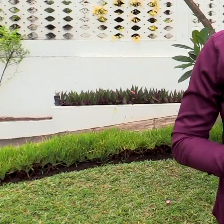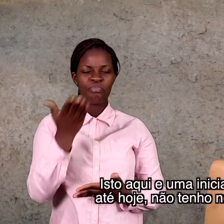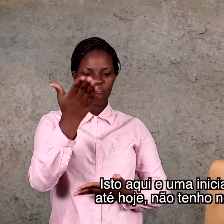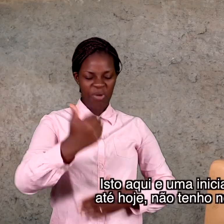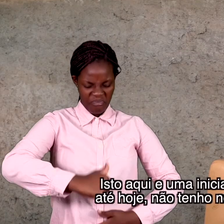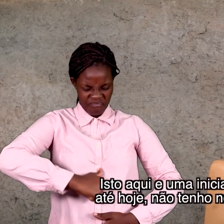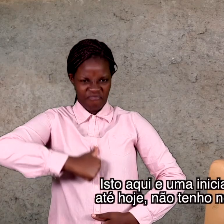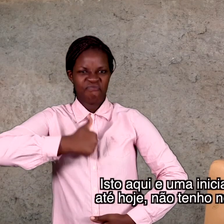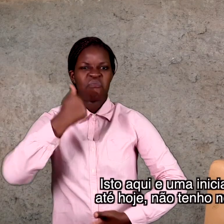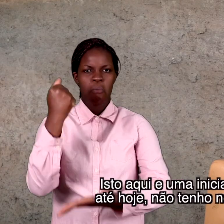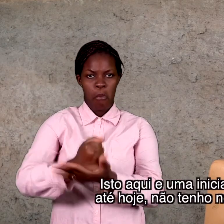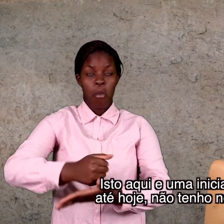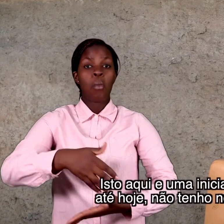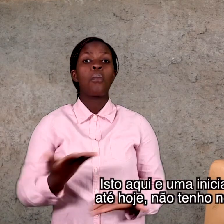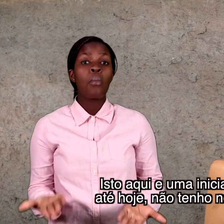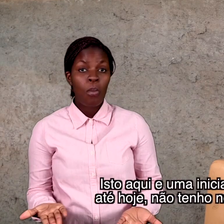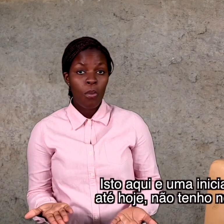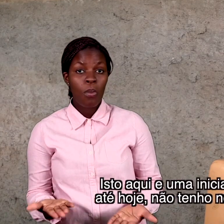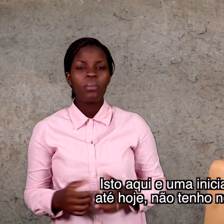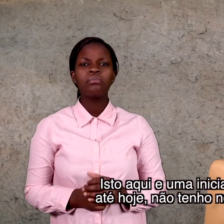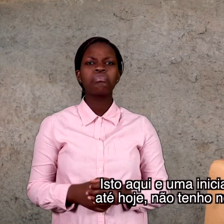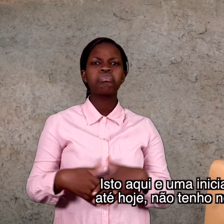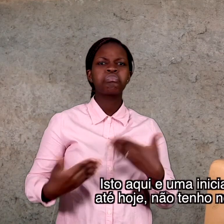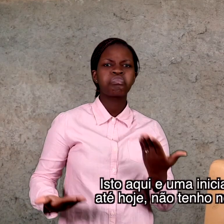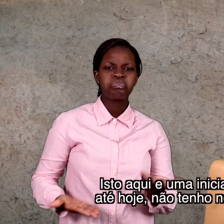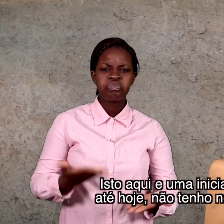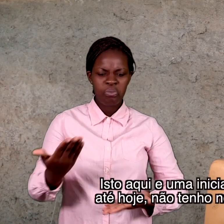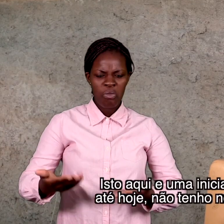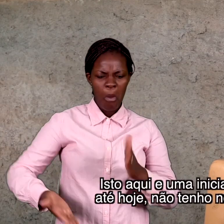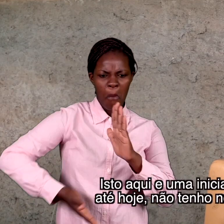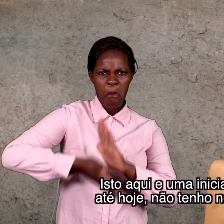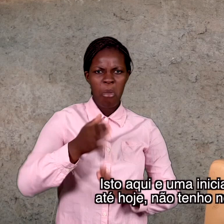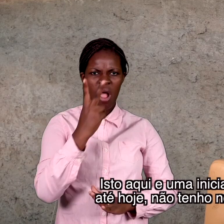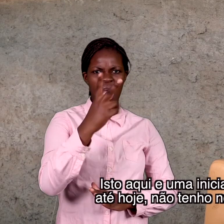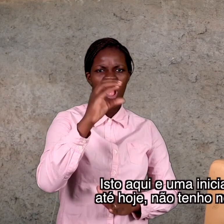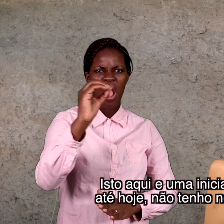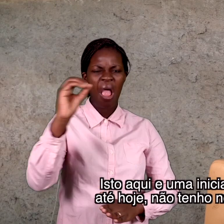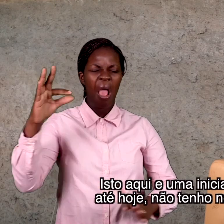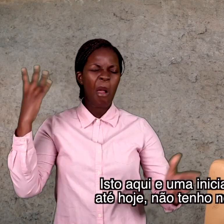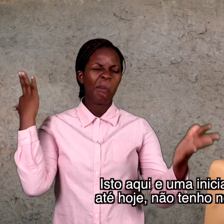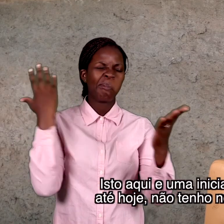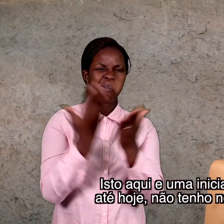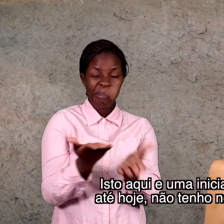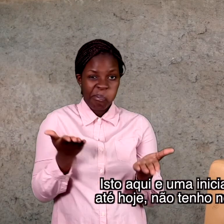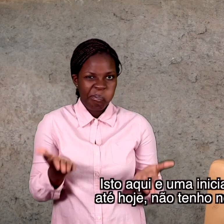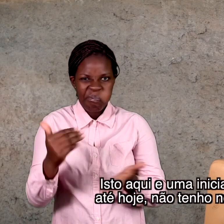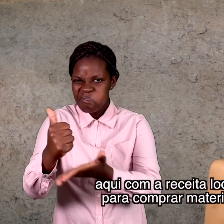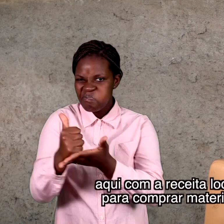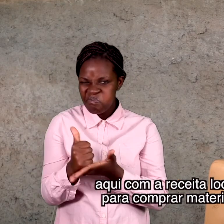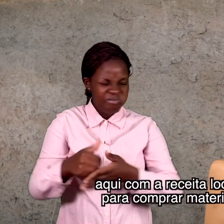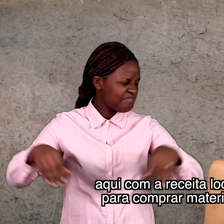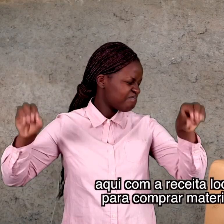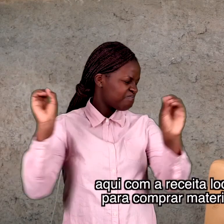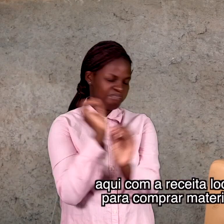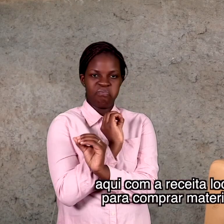Isso aqui é uma iniciativa minha, que desde que criei isso aqui em Tosmila até hoje não tem nenhum